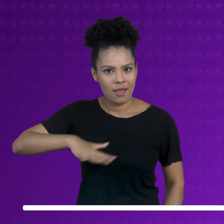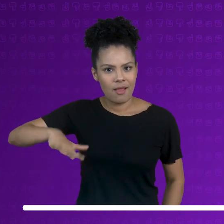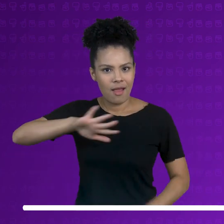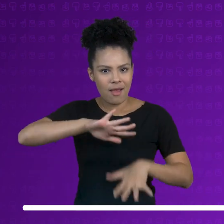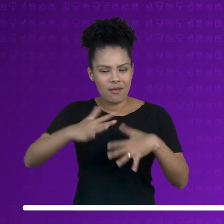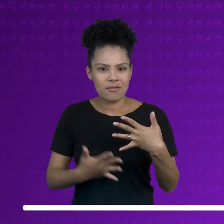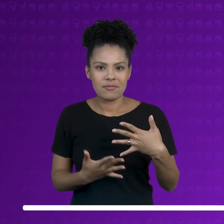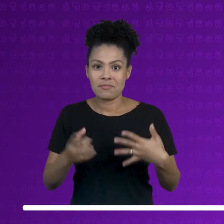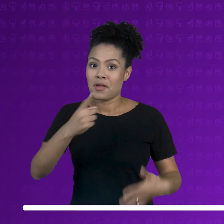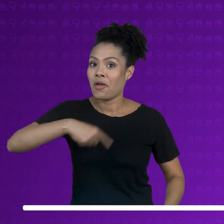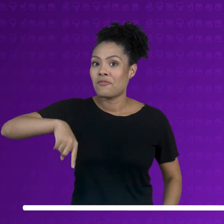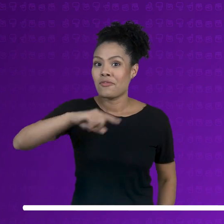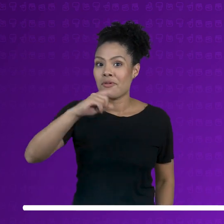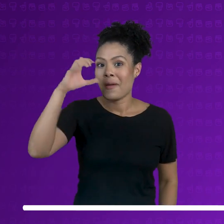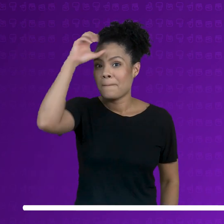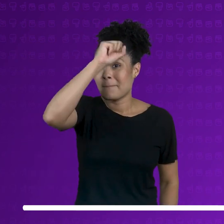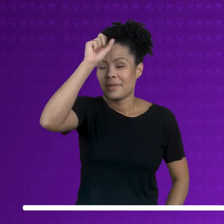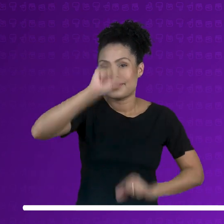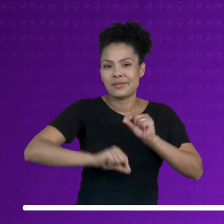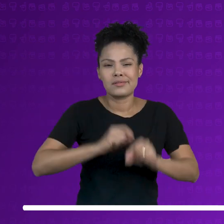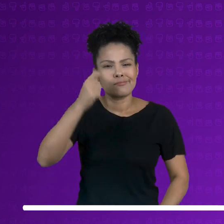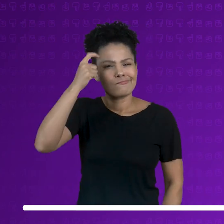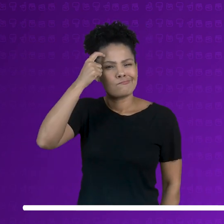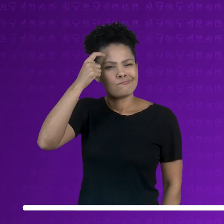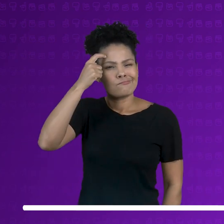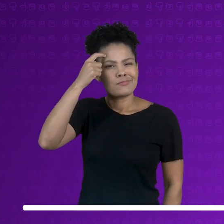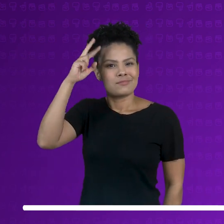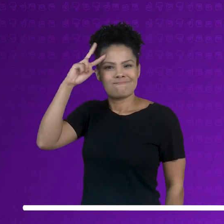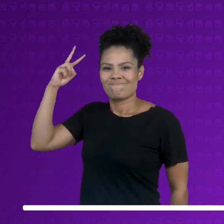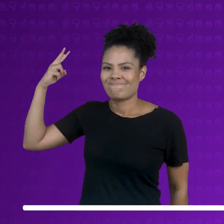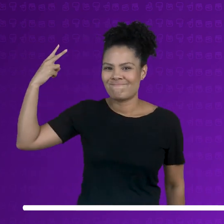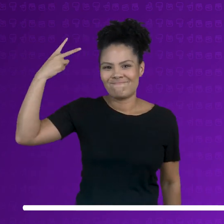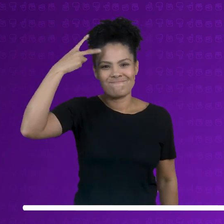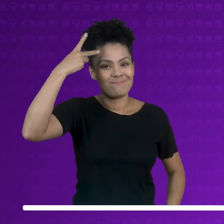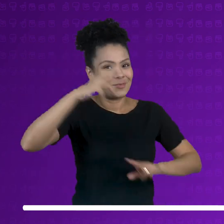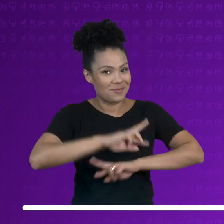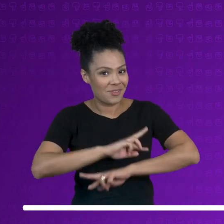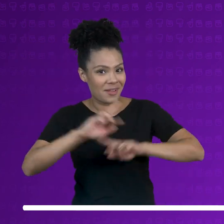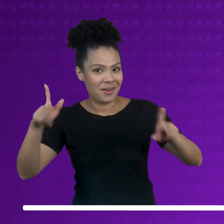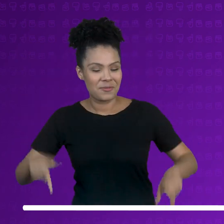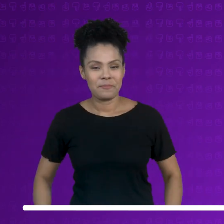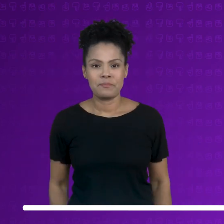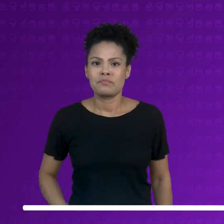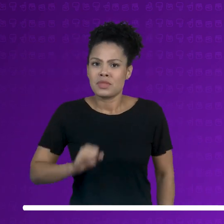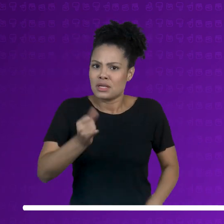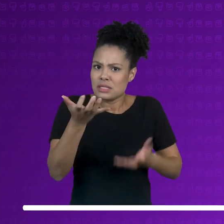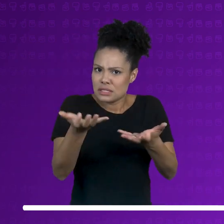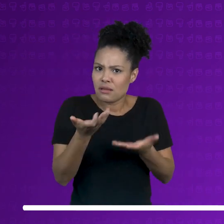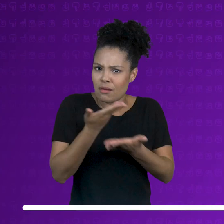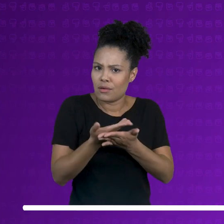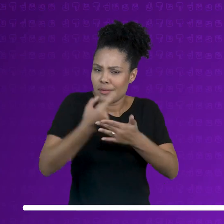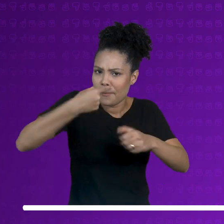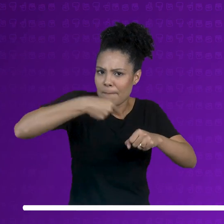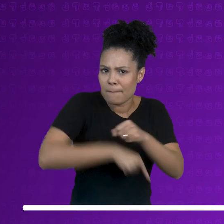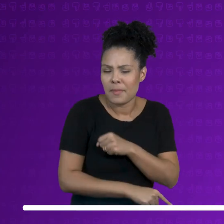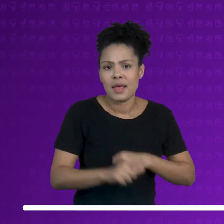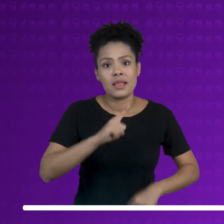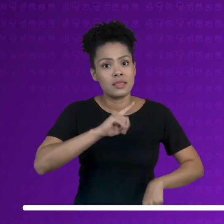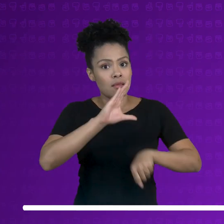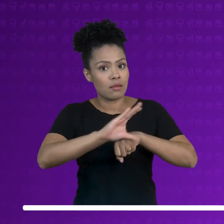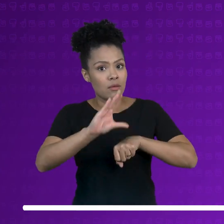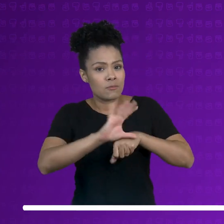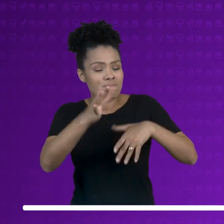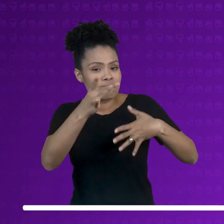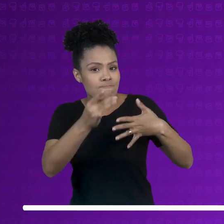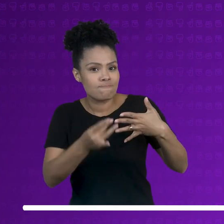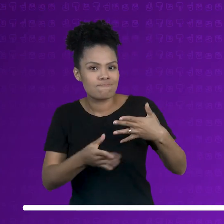aprendendo a pensar diferente. Se você quiser se especializar, existem cursos específicos que vão te dar todo